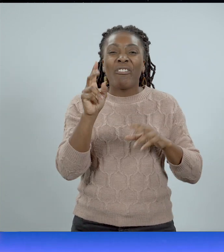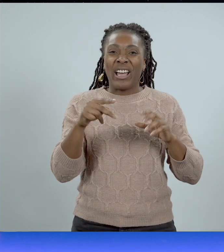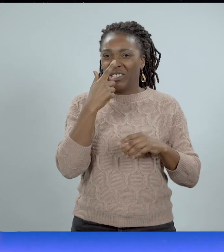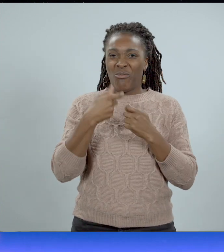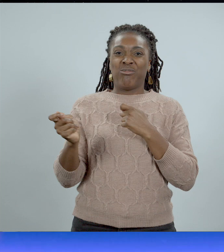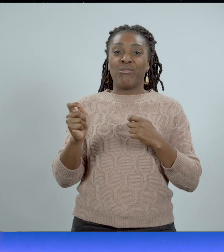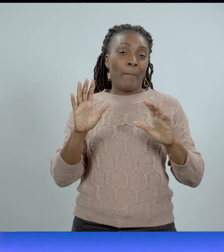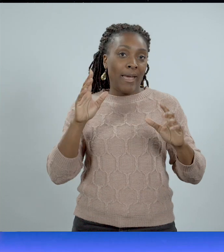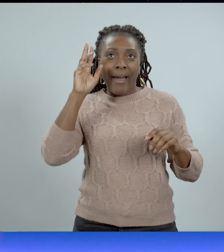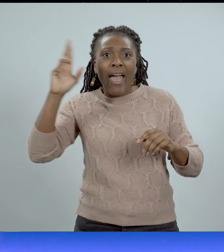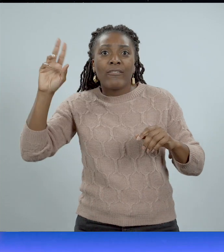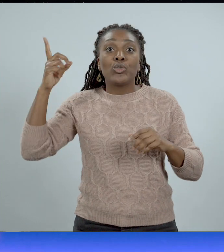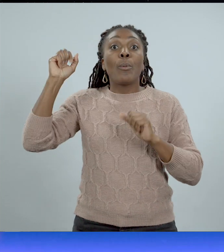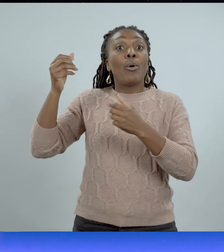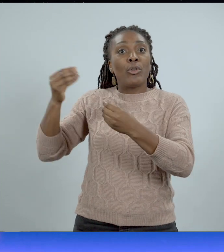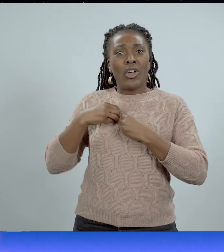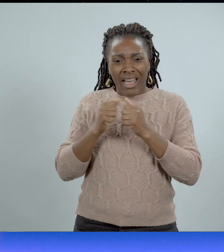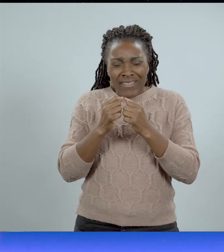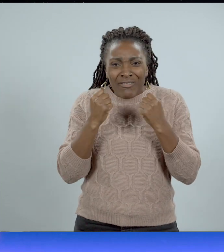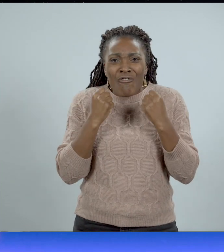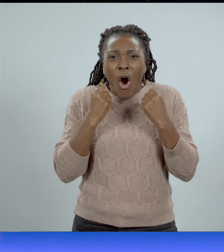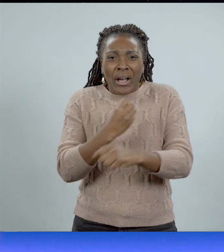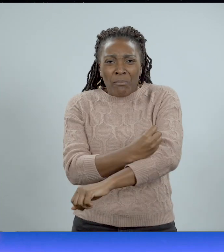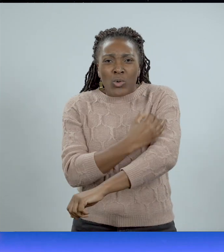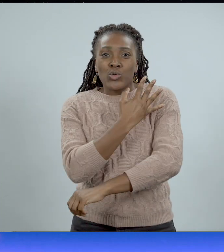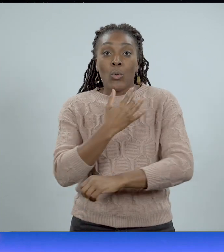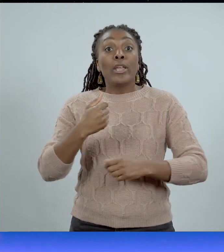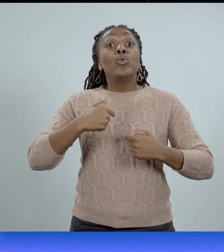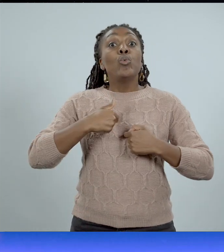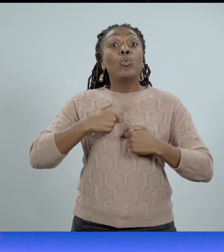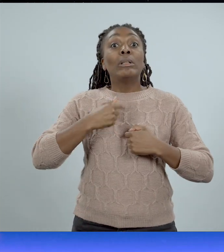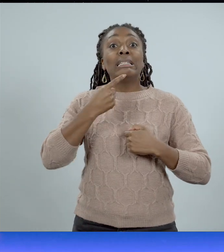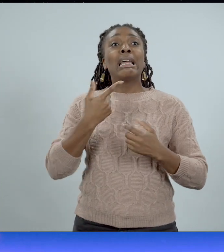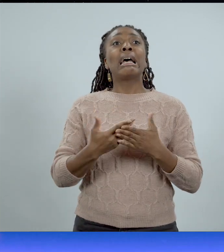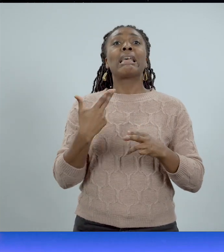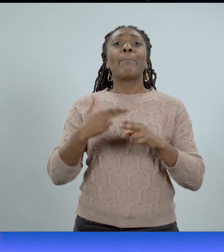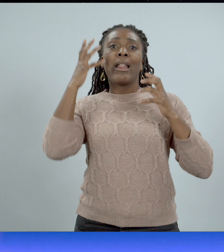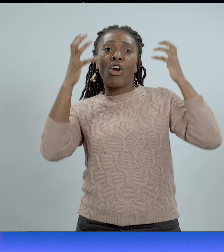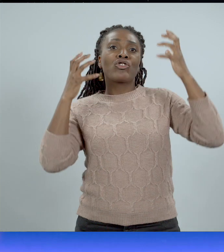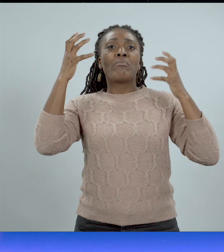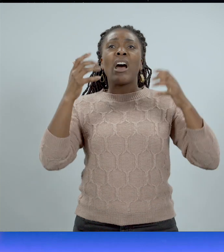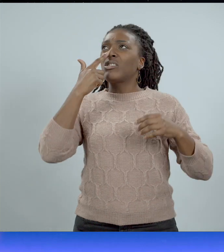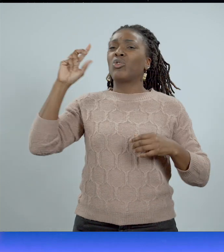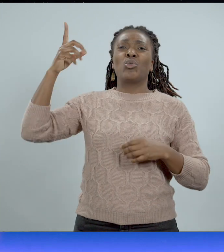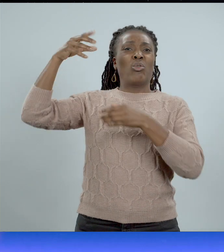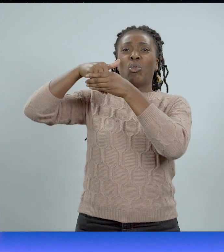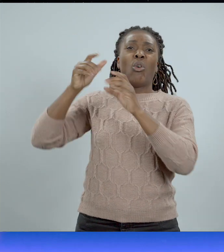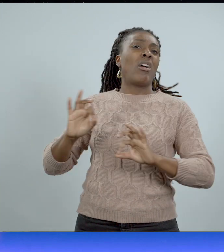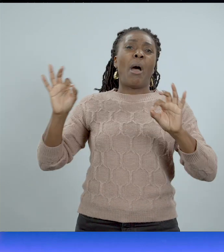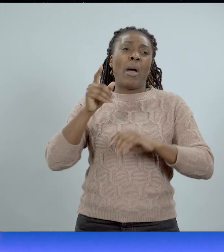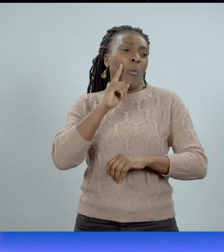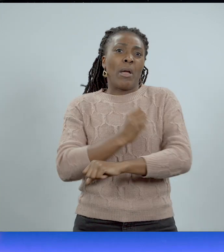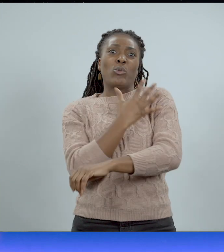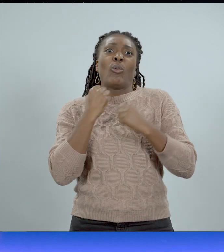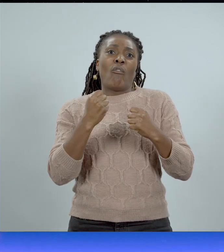cauchemar? Non, en fait, Dieu vient nous parler dans un rêve avec des émotions fortes et nous, on le traduit par cauchemar. Et après, on peut se dire, ça ne vient pas de Dieu parce